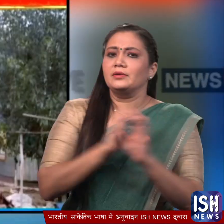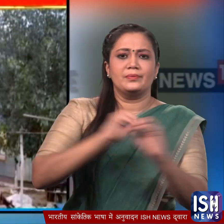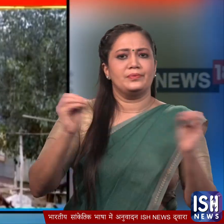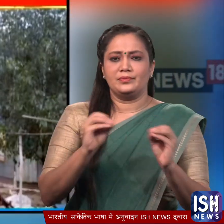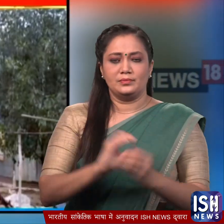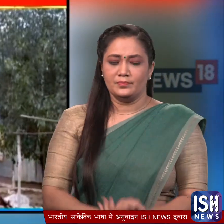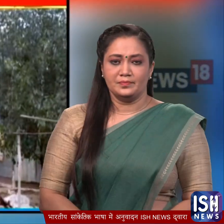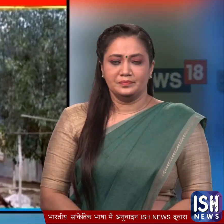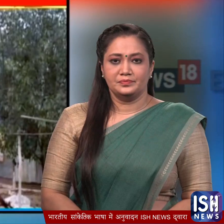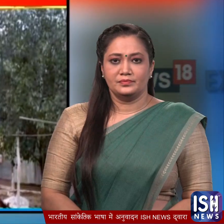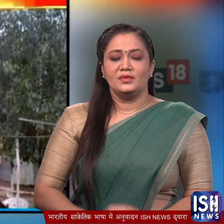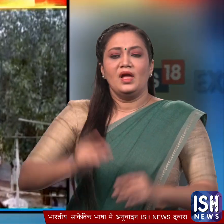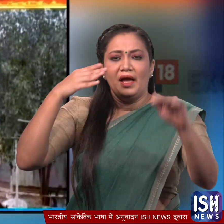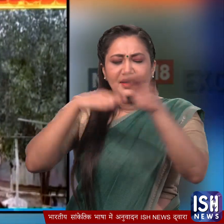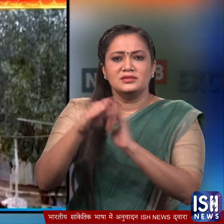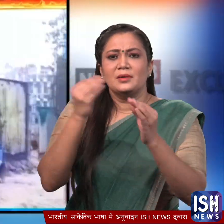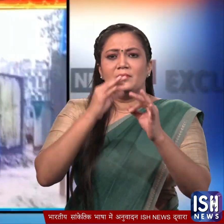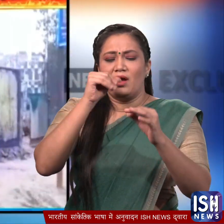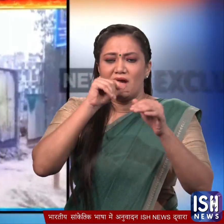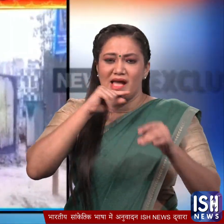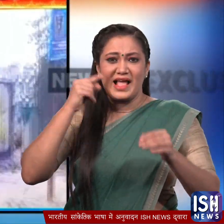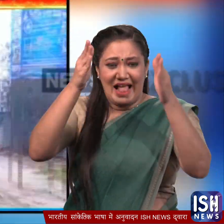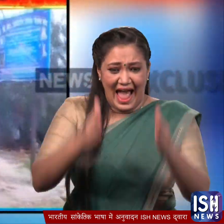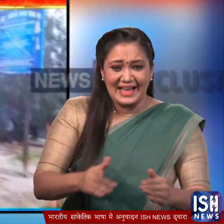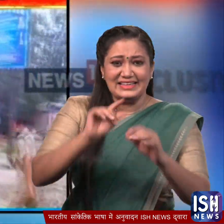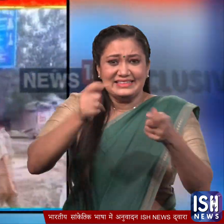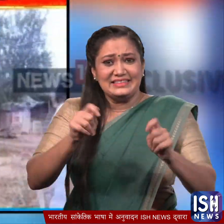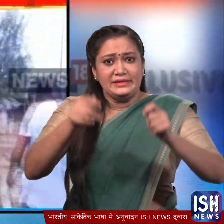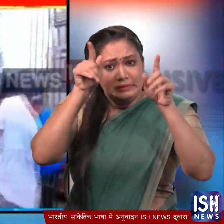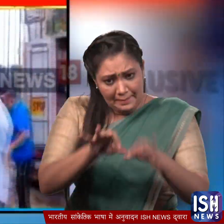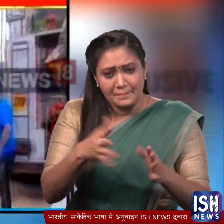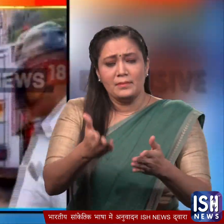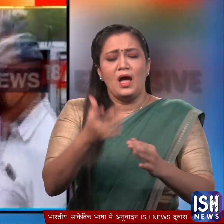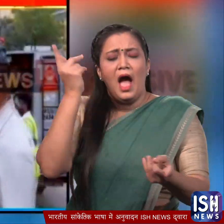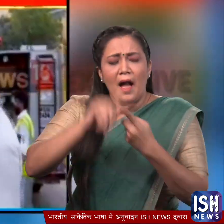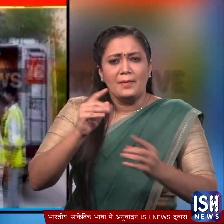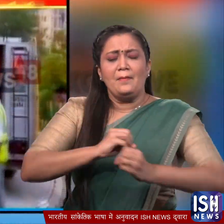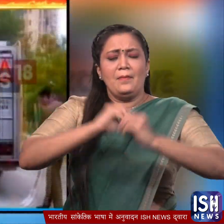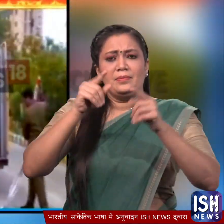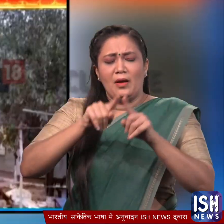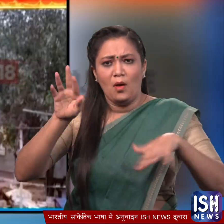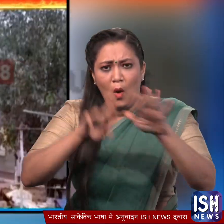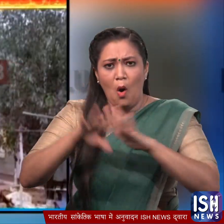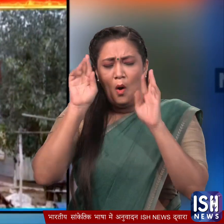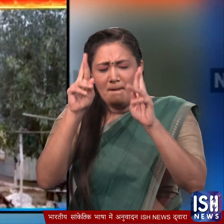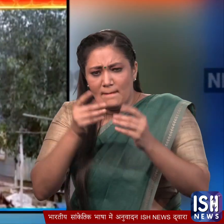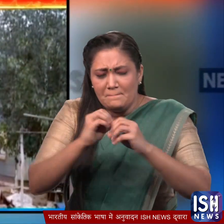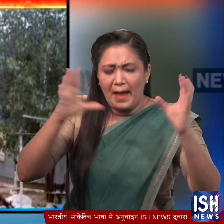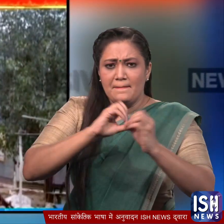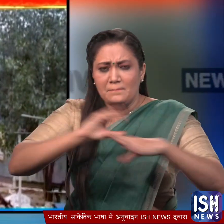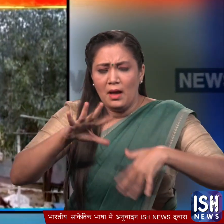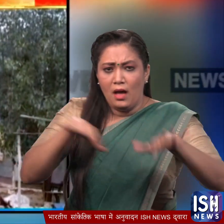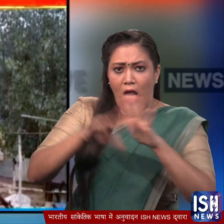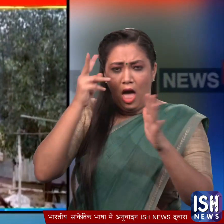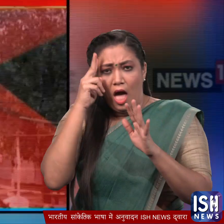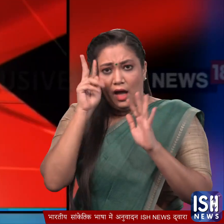में आग लगने से अफरा तफरी मच गई। बताया गया कि आग लगने का पता चलते ही गोदाम के अंदर मौजूद सभी कर्मचारी वहां से बाहर निकल